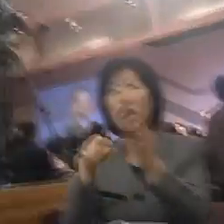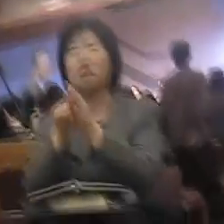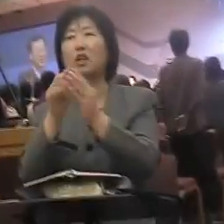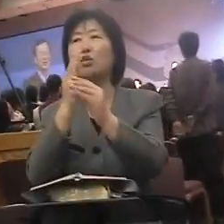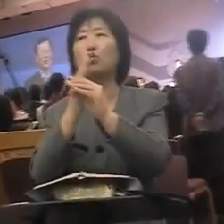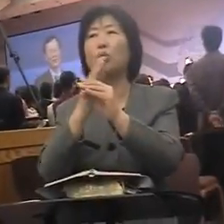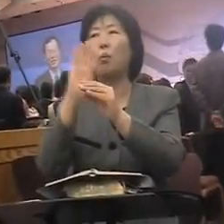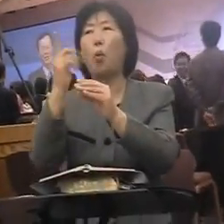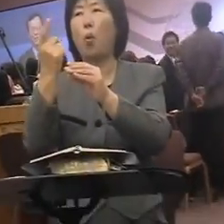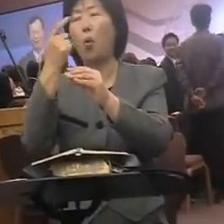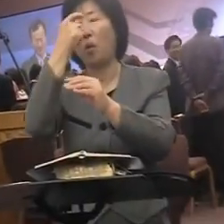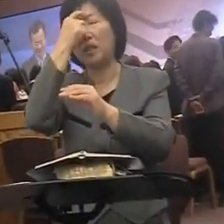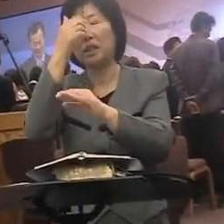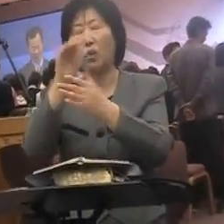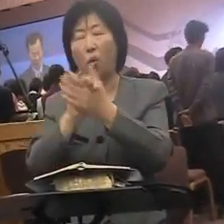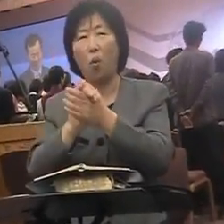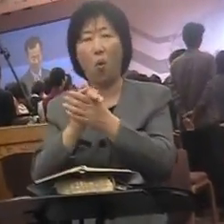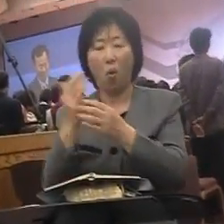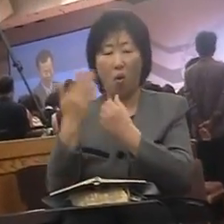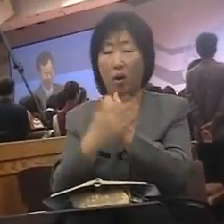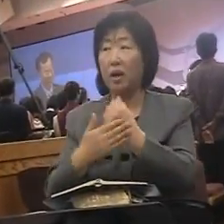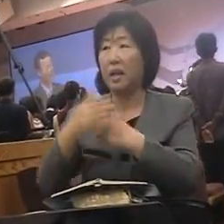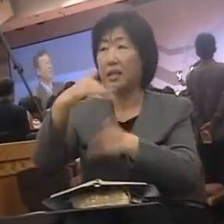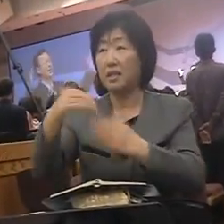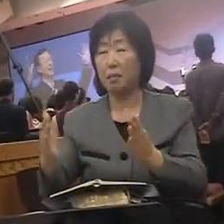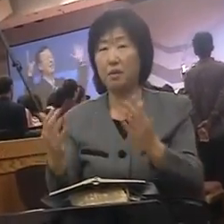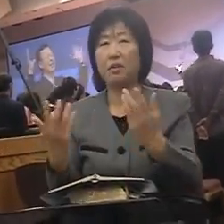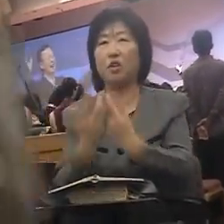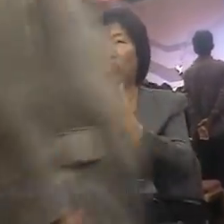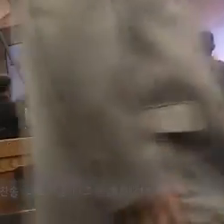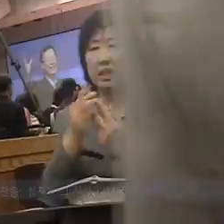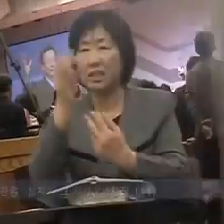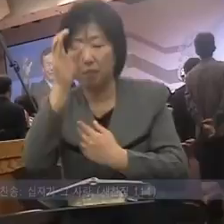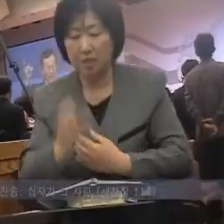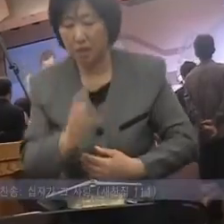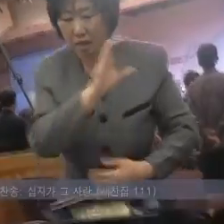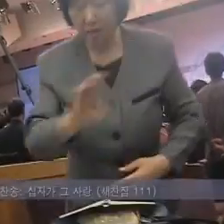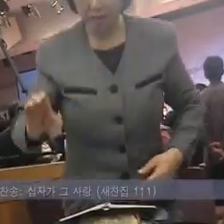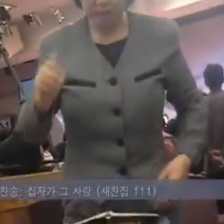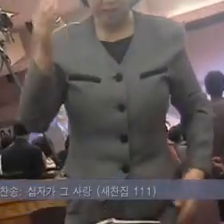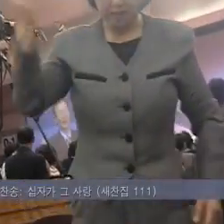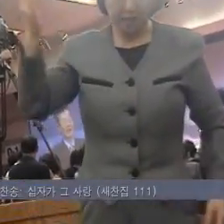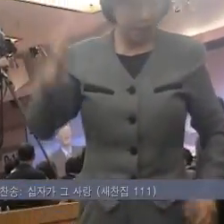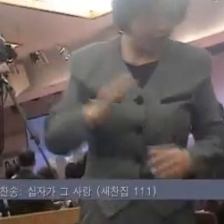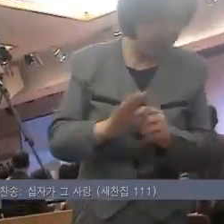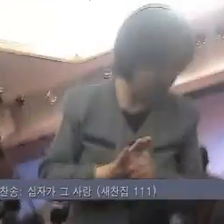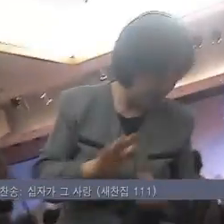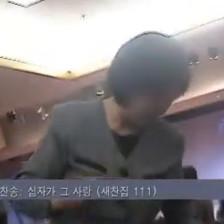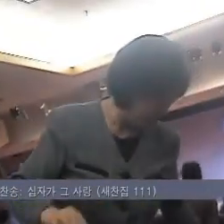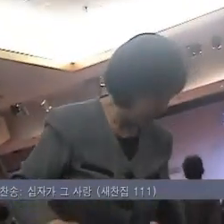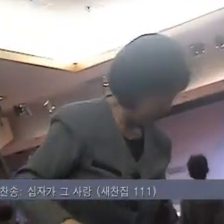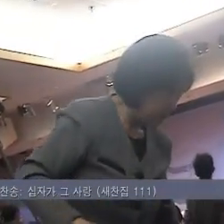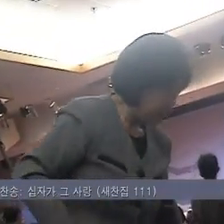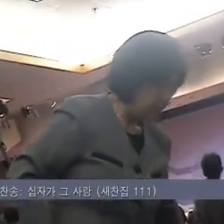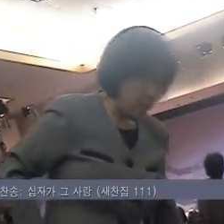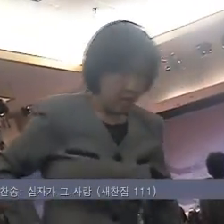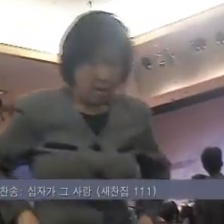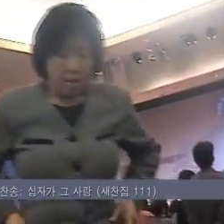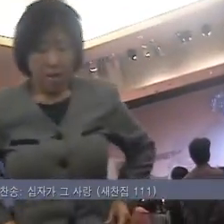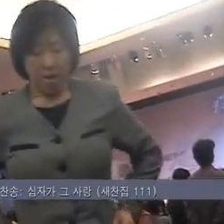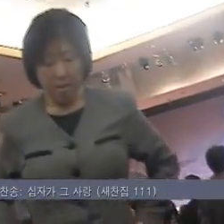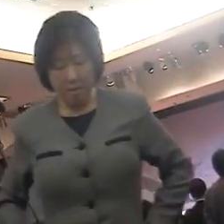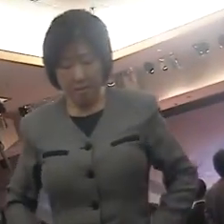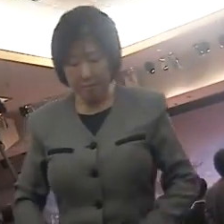기도자들 많이 오셔서 은혜 챗불을 채워주시기를 바랍니다. 십자가 그 사랑 우리 한번 붙잡으면서 예배를 마치겠습니다.